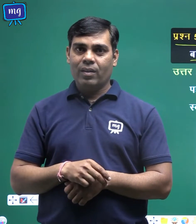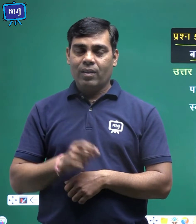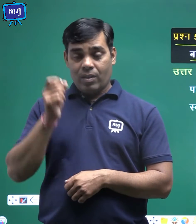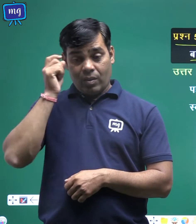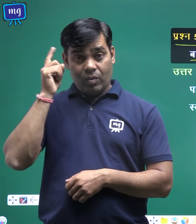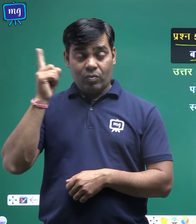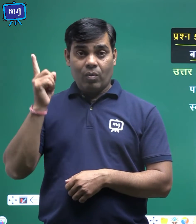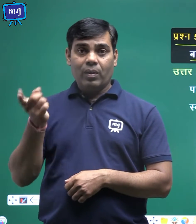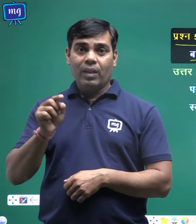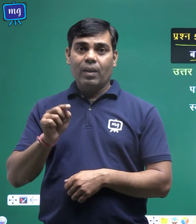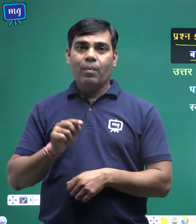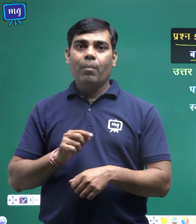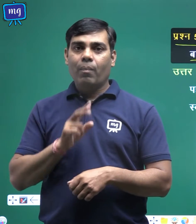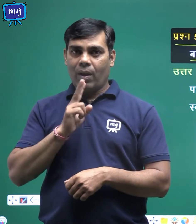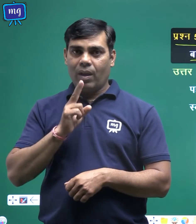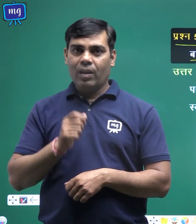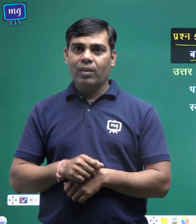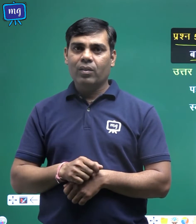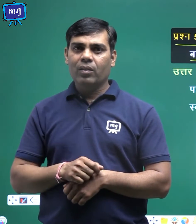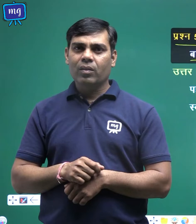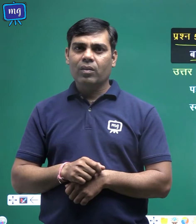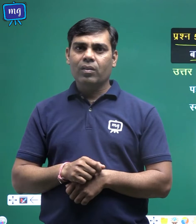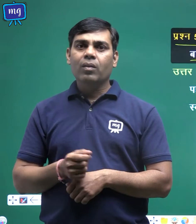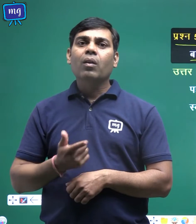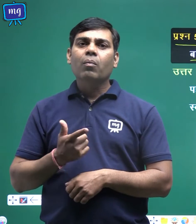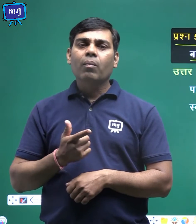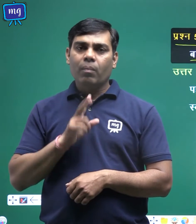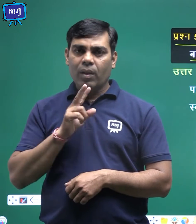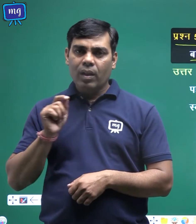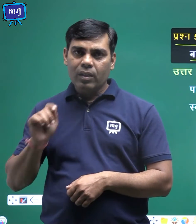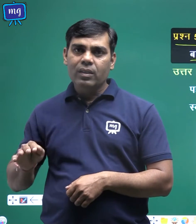स्वप्न की बात बालक से कब पूछी?